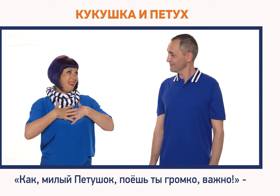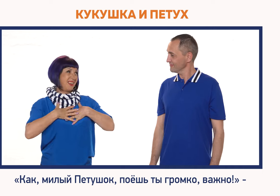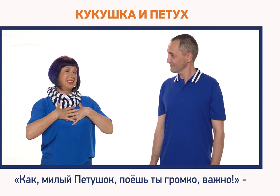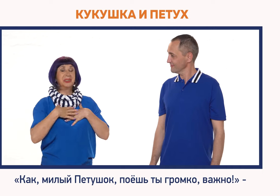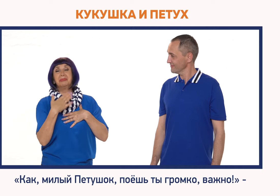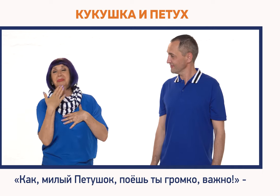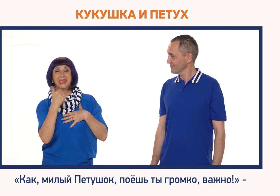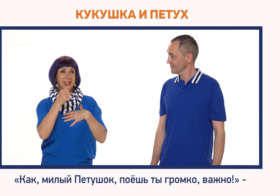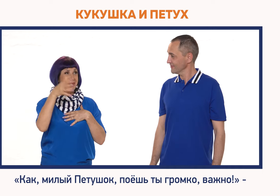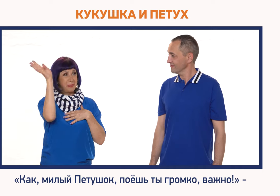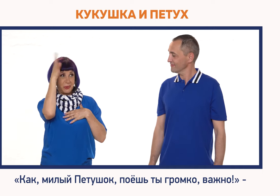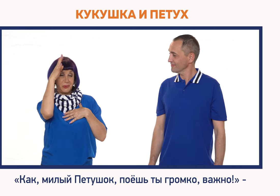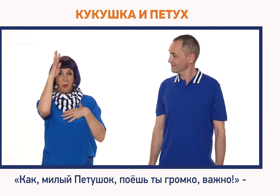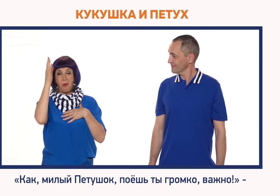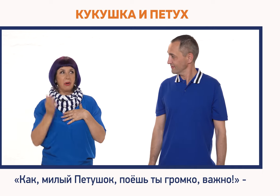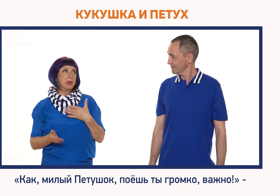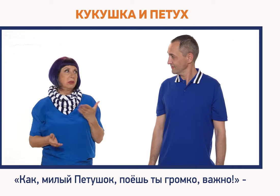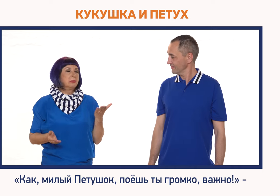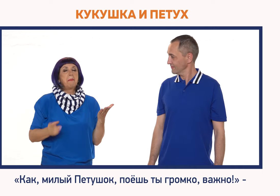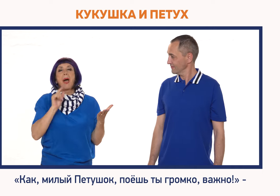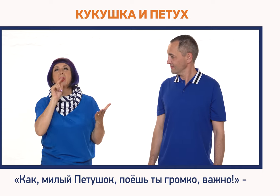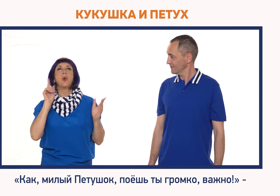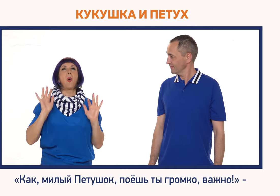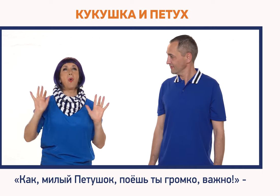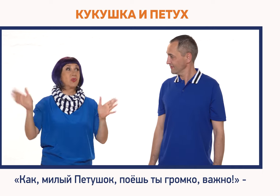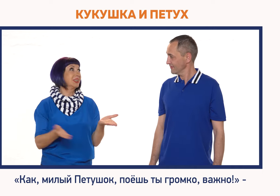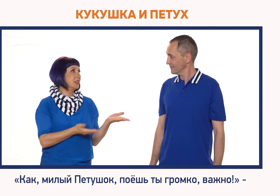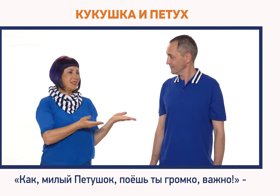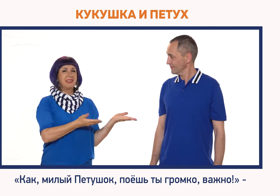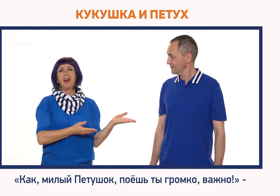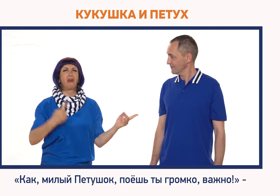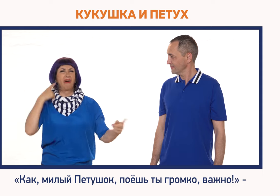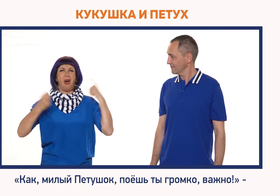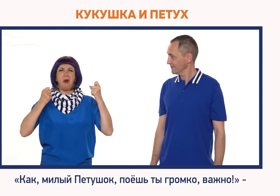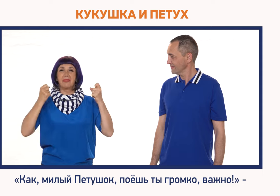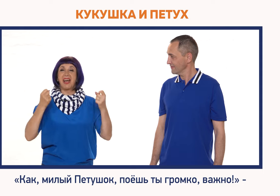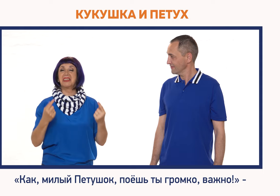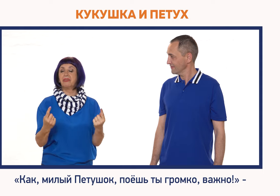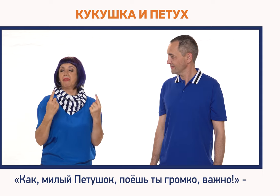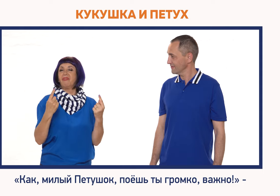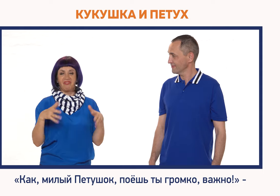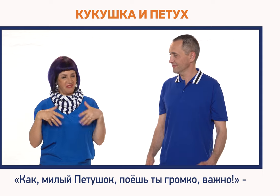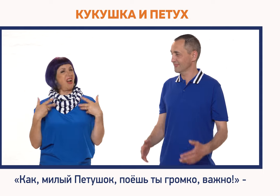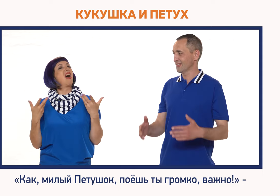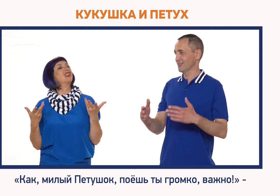Как милый петушок поешь ты громко,